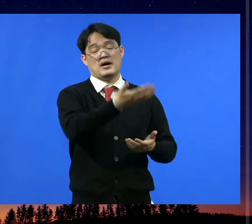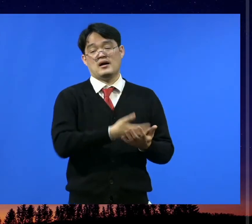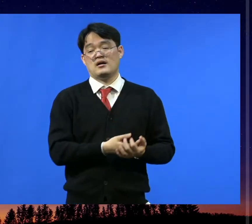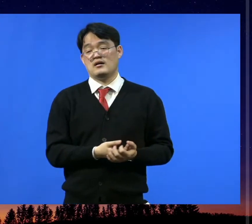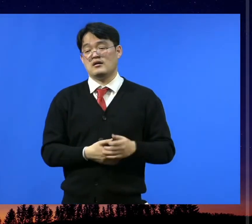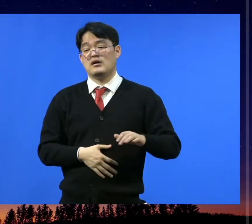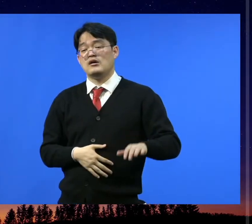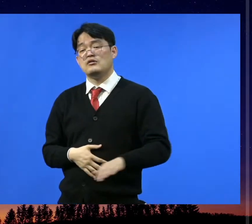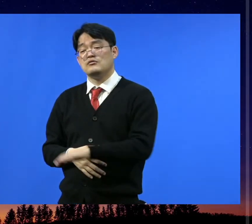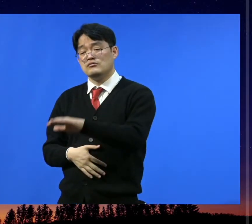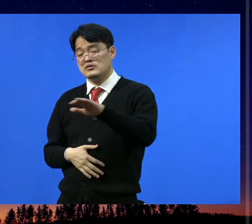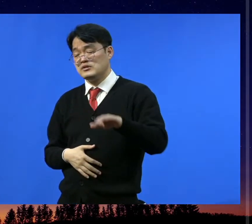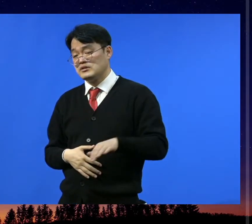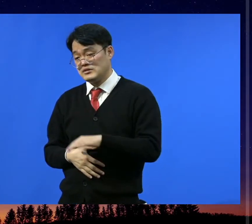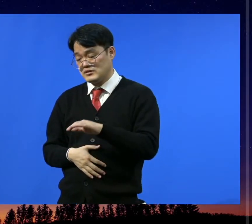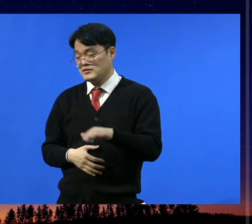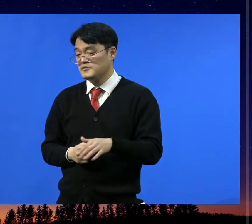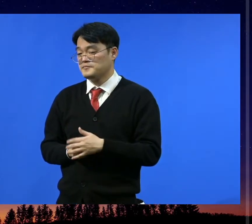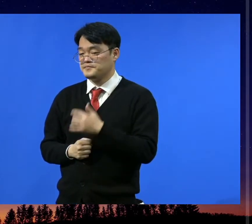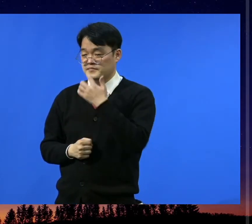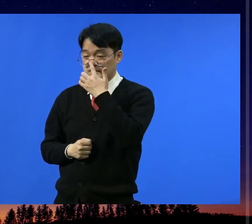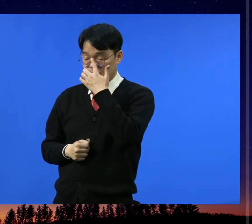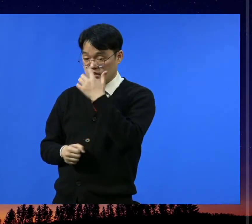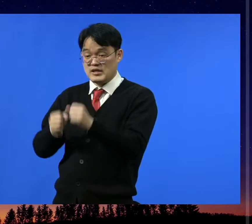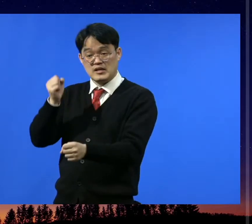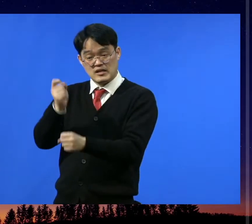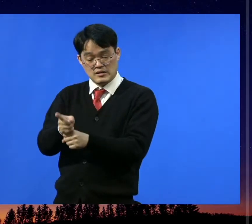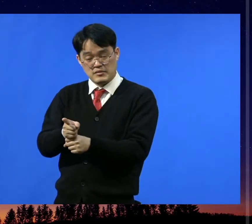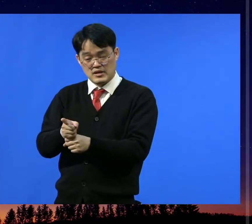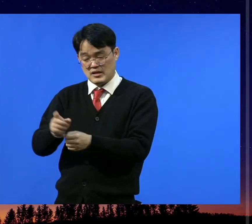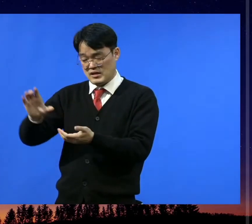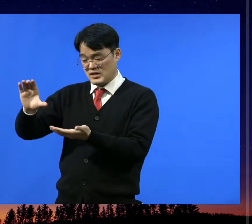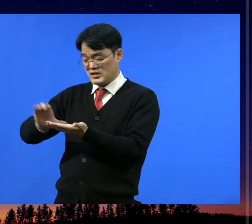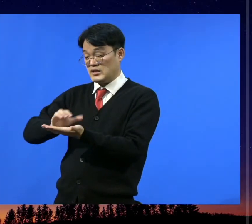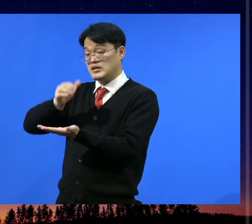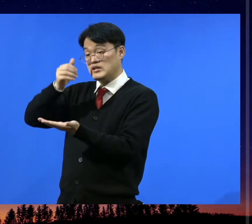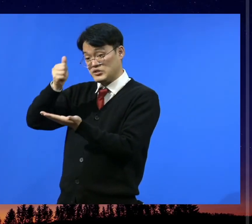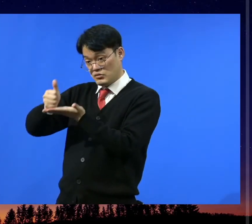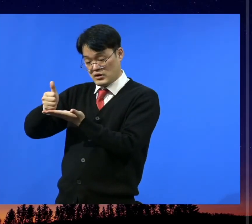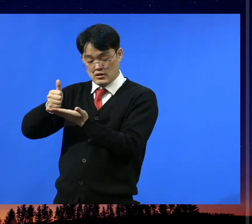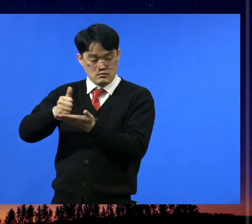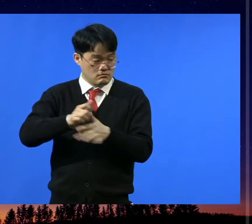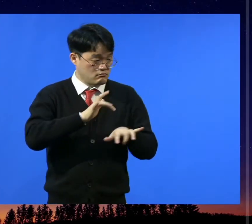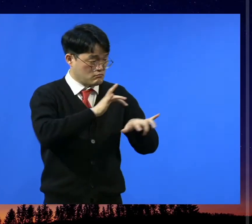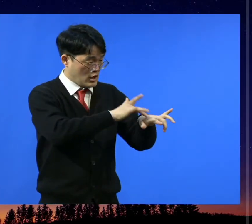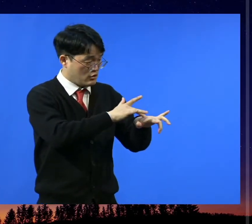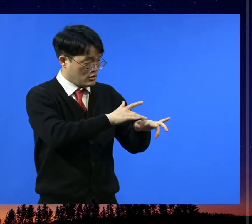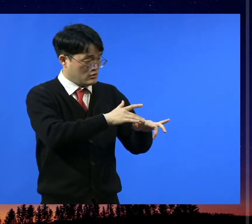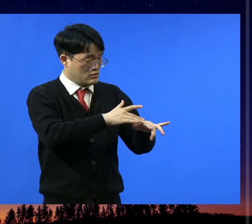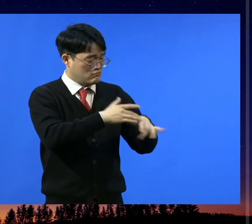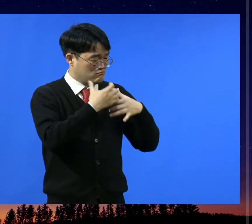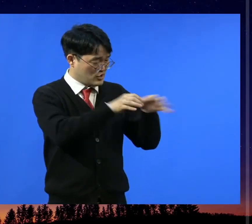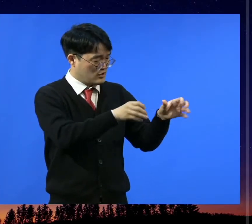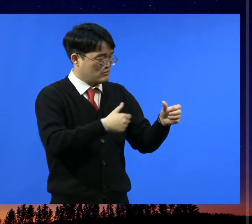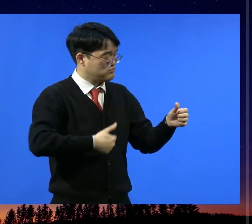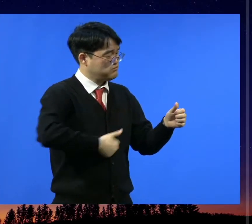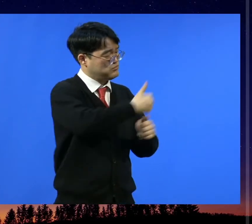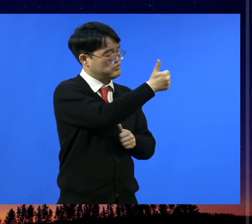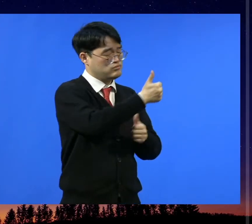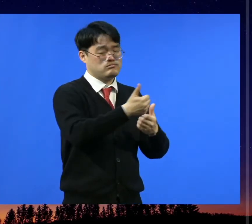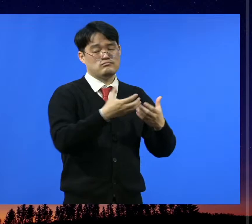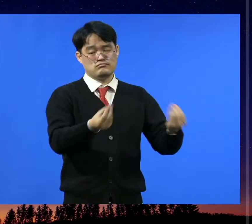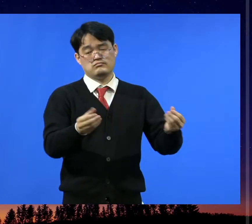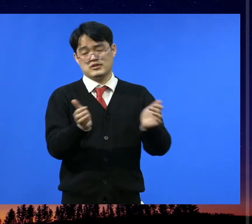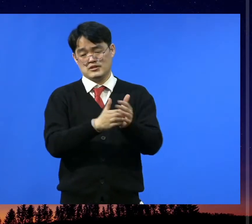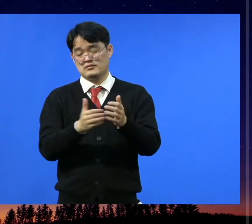우리에게 게임이 안 되는 존재라는 거예요. 왜? 우리는 이미 그리스도가 마귀를 깨뜨리고 승리하신 분이기 때문에 우리는